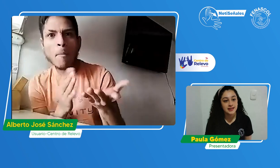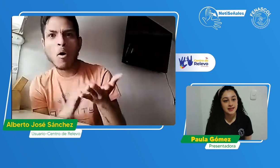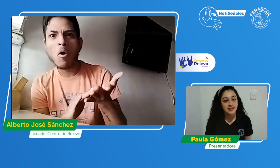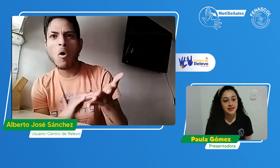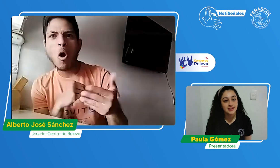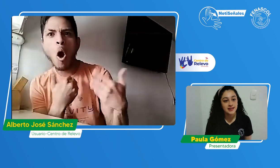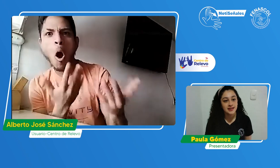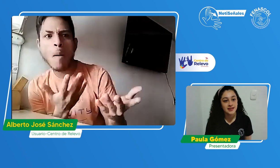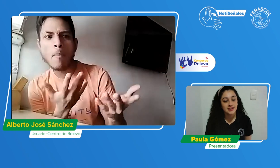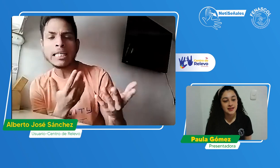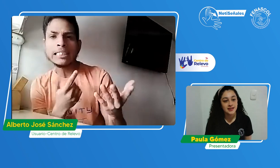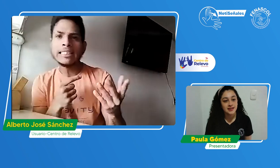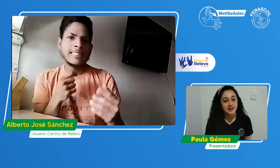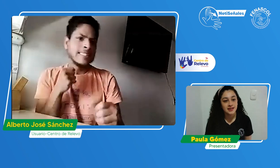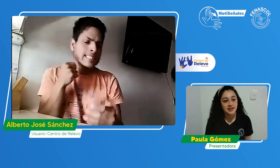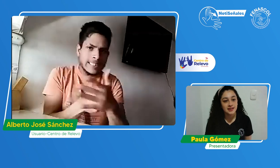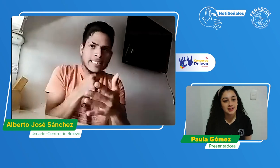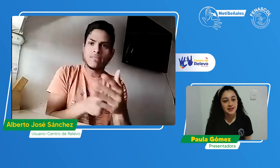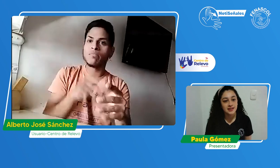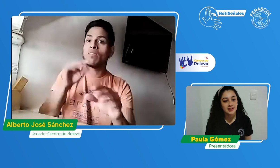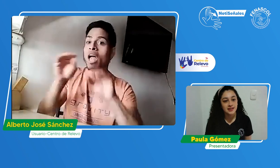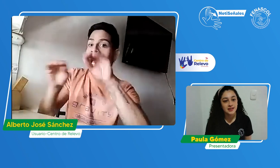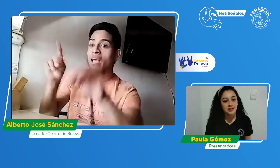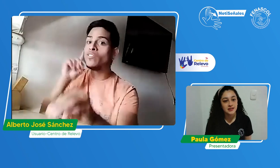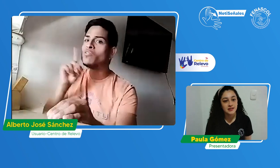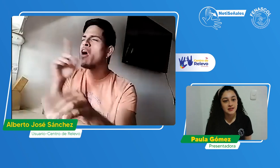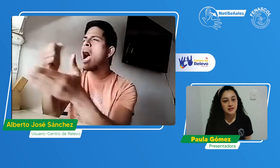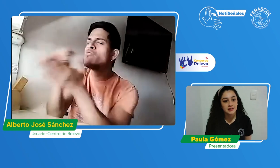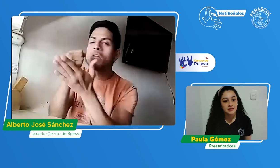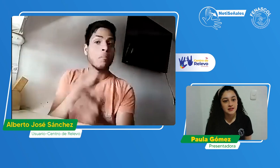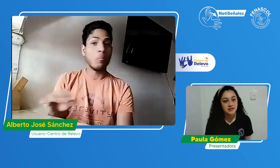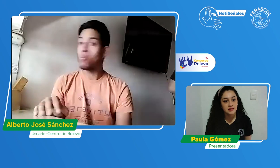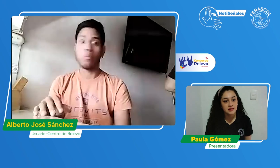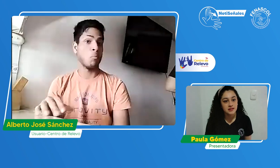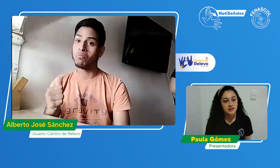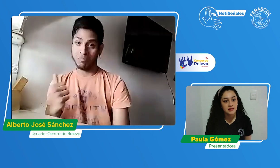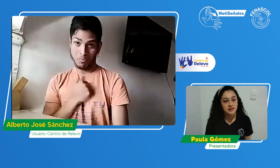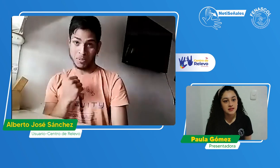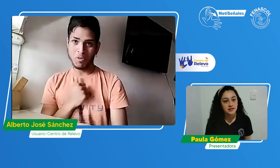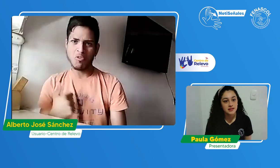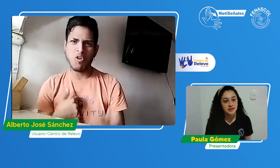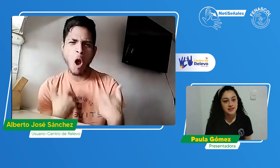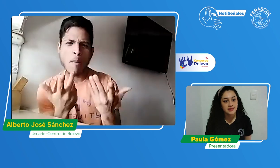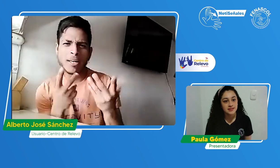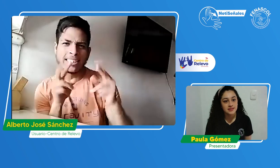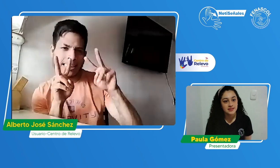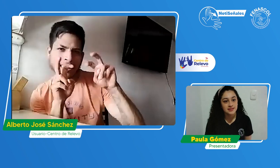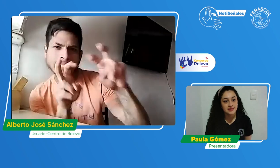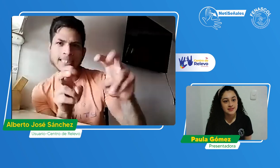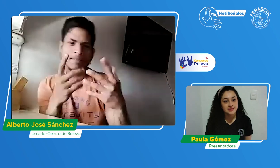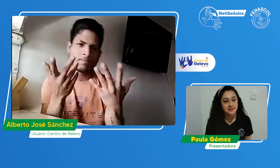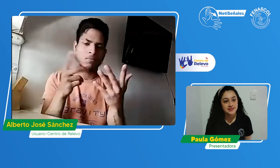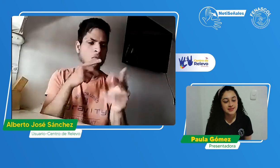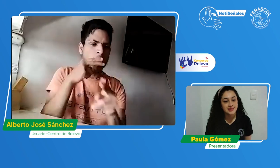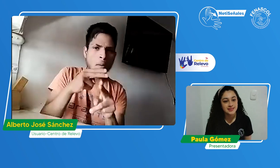pero por más que insistí con amigos sordos para que me explicaran Cómo era no lo logré por lo que yo mismo